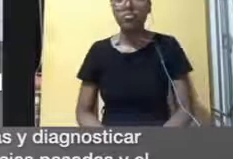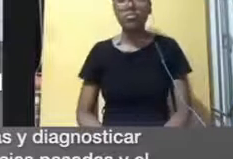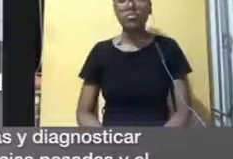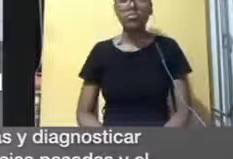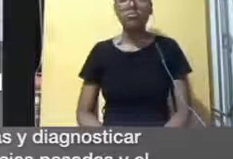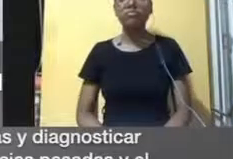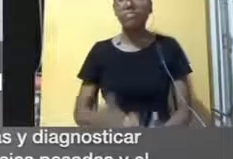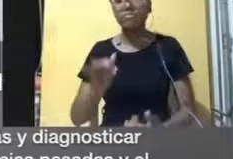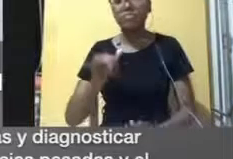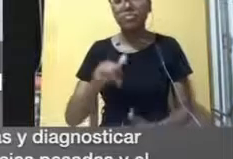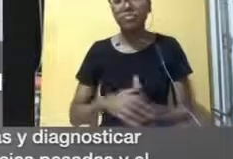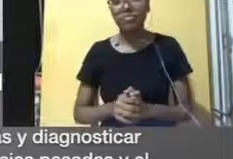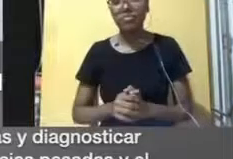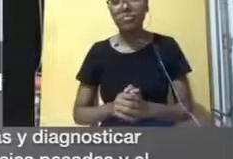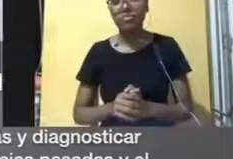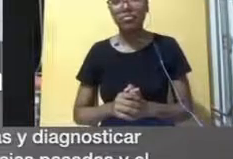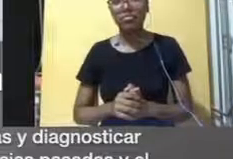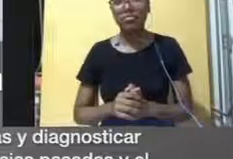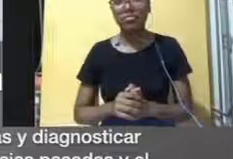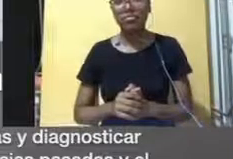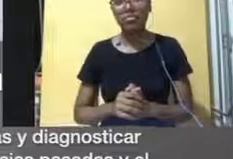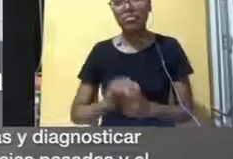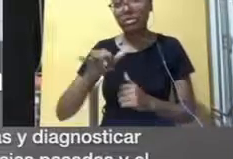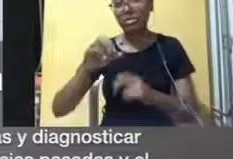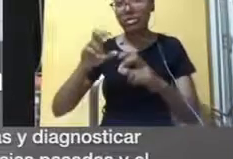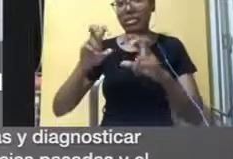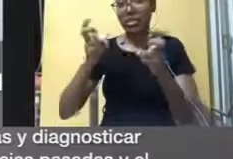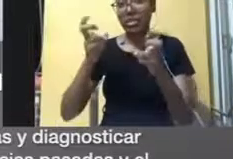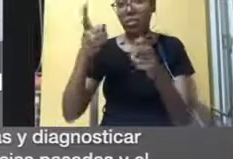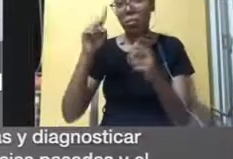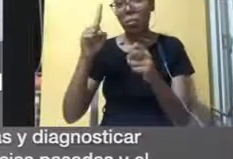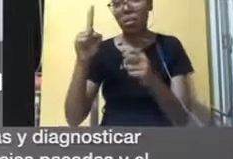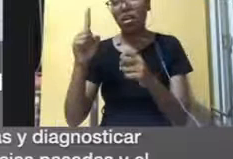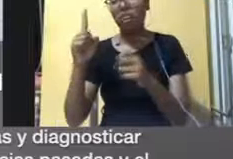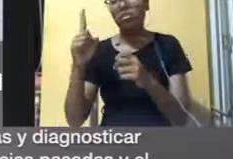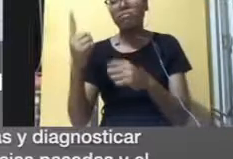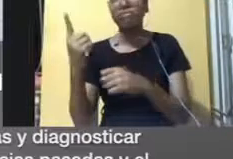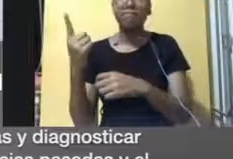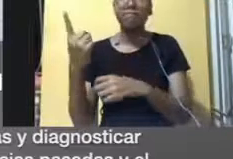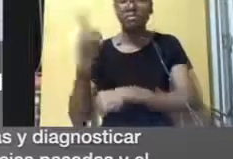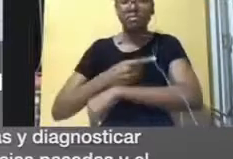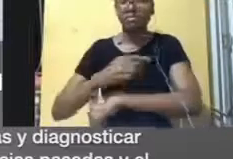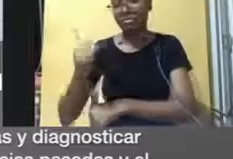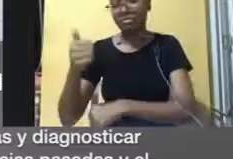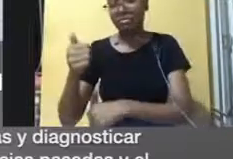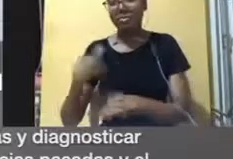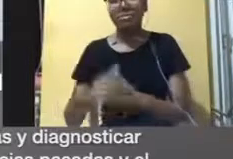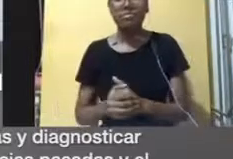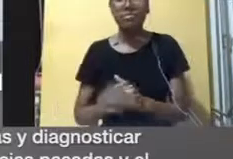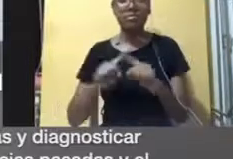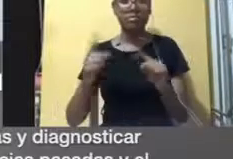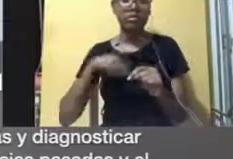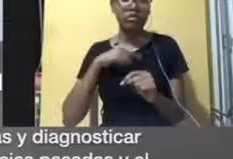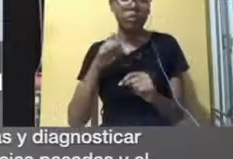día, pero tenemos que conocer que vamos a decir, disfluencia del lenguaje no significa que